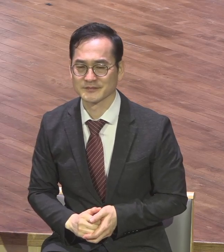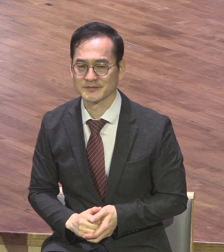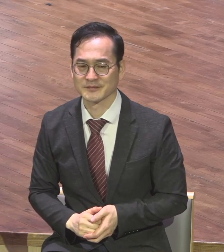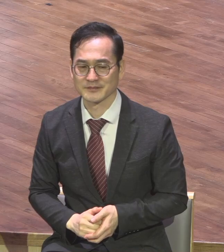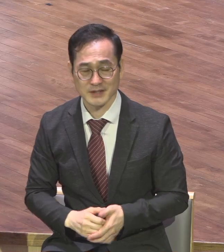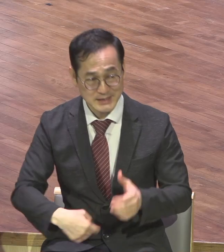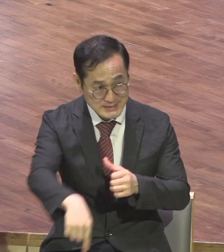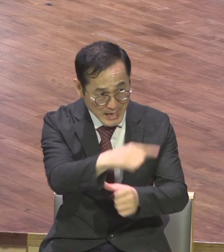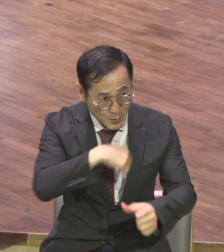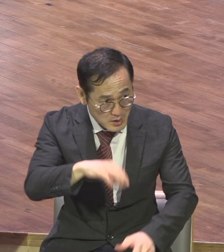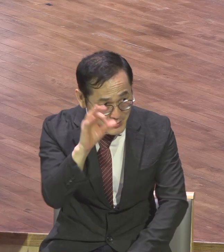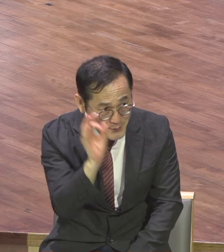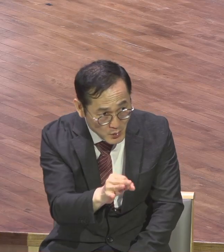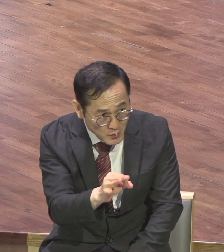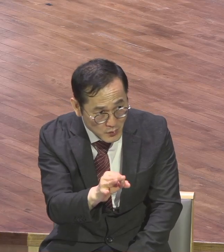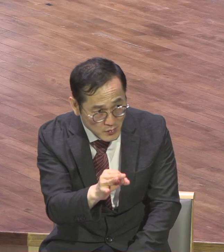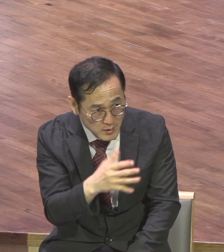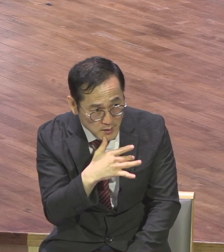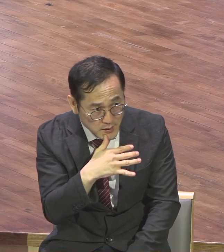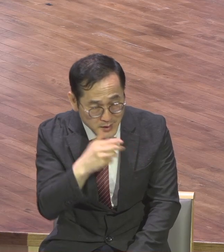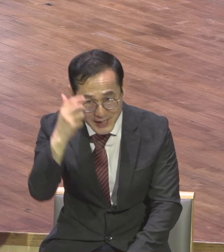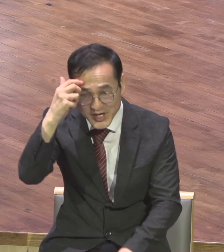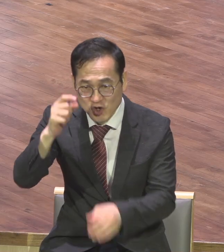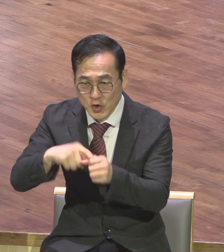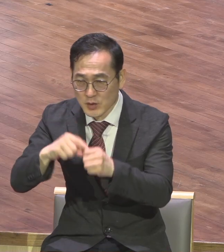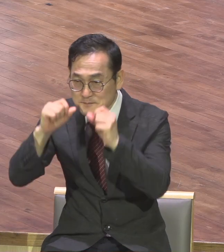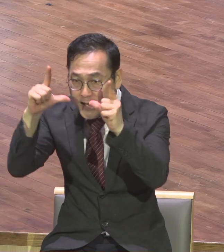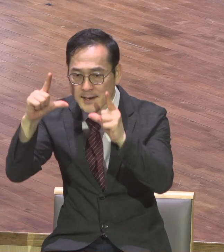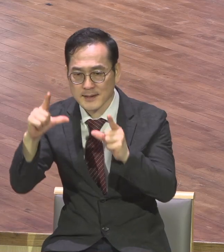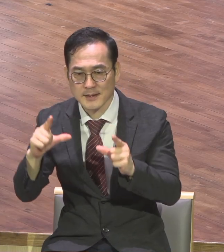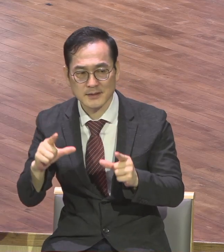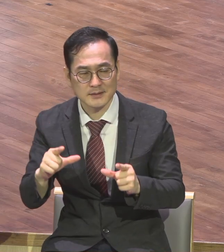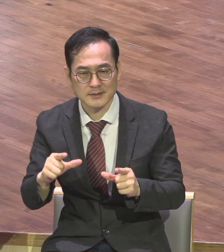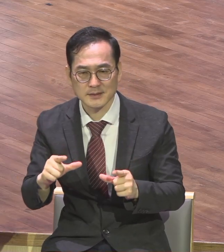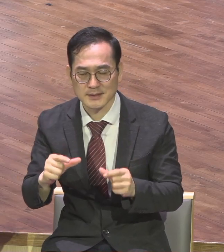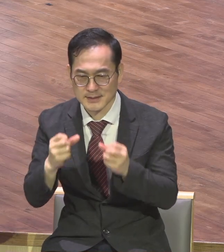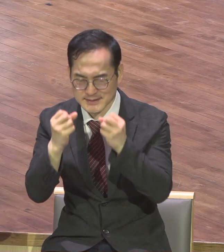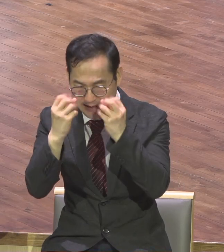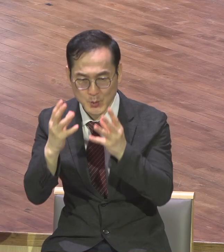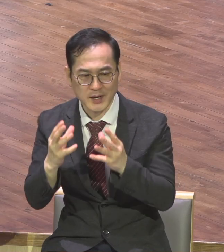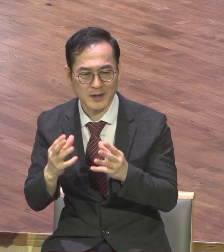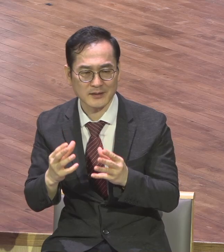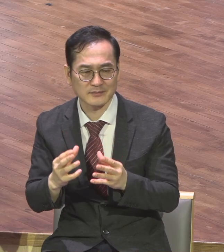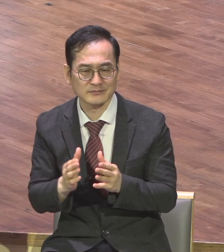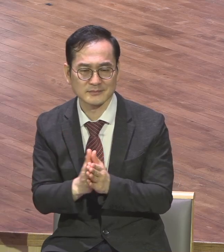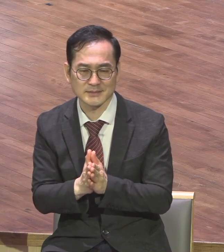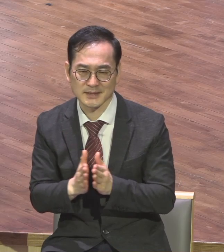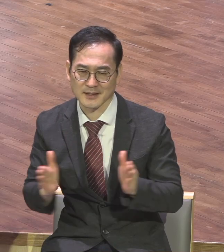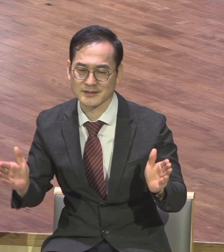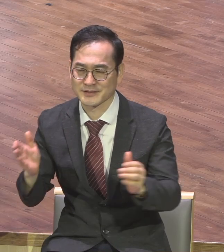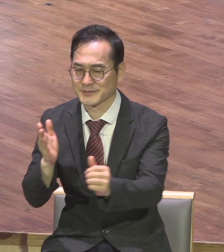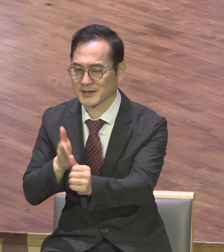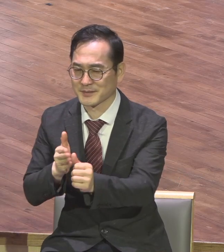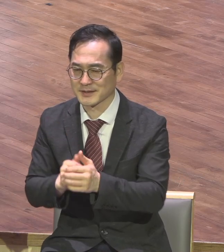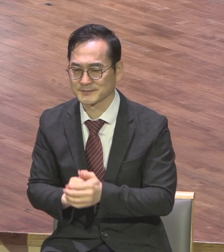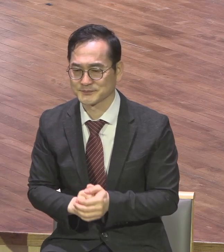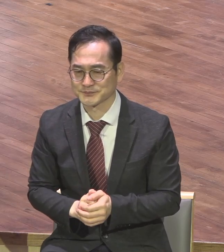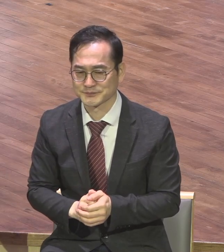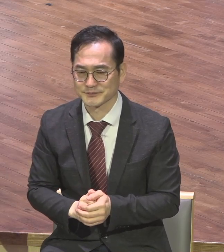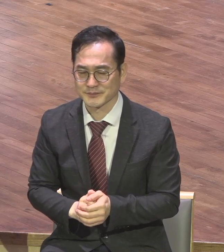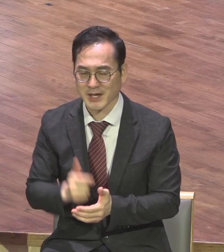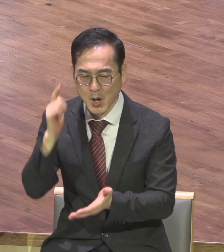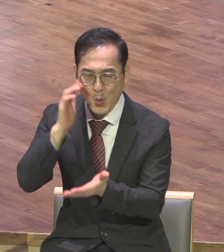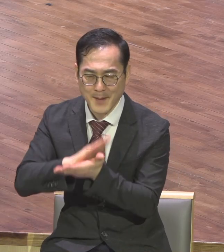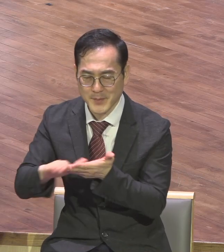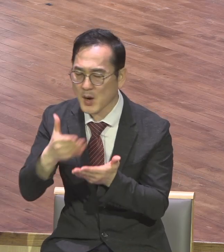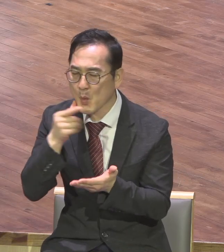직시하고 영적으로 깨어나시기 바랍니다. 화평케 하는 복음 공동체 내 하나 때문에